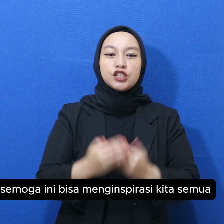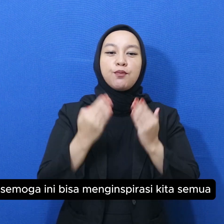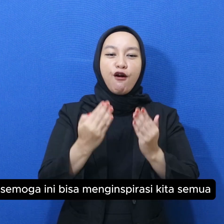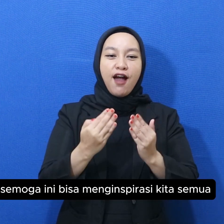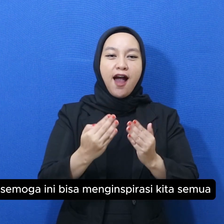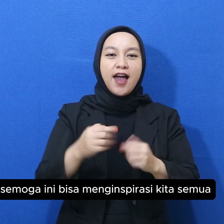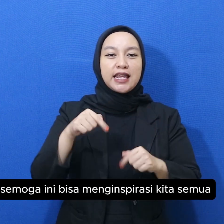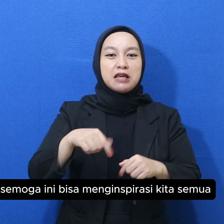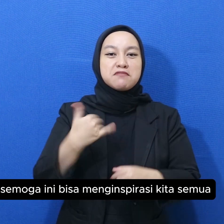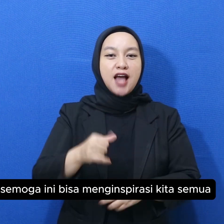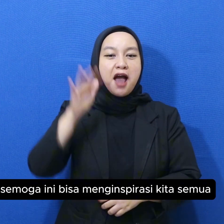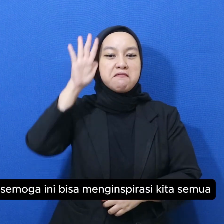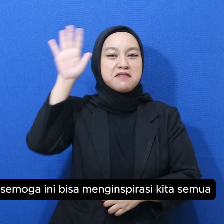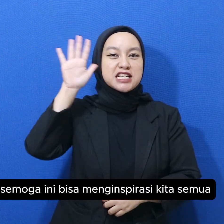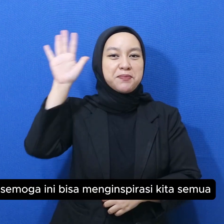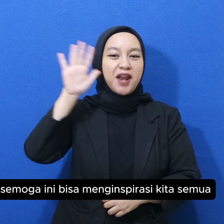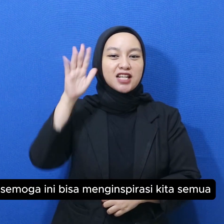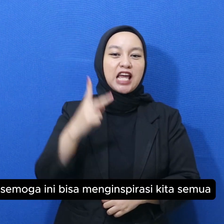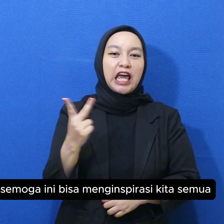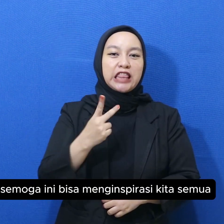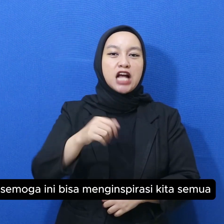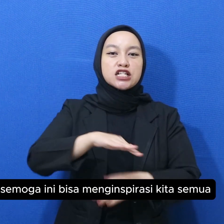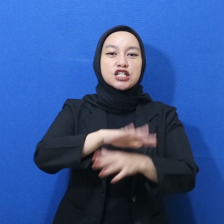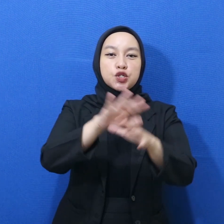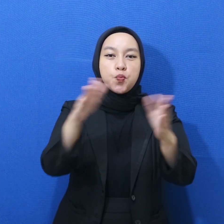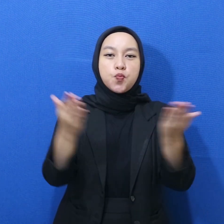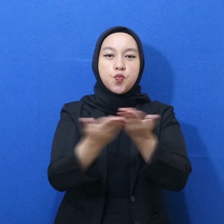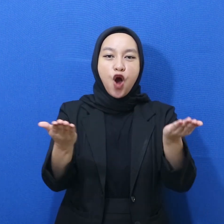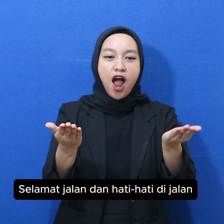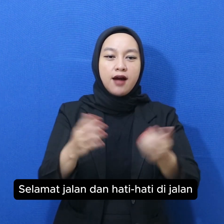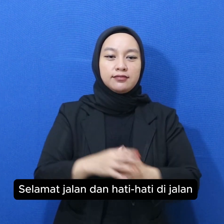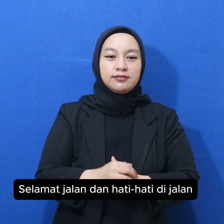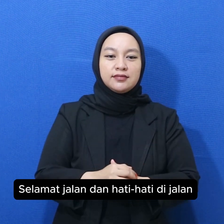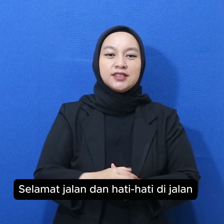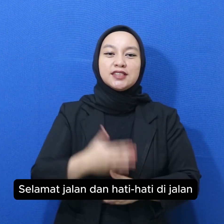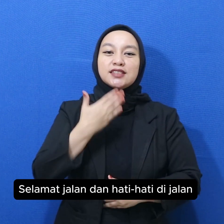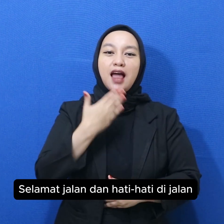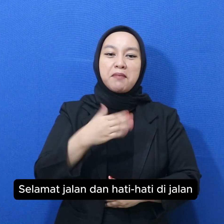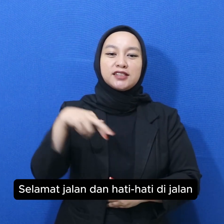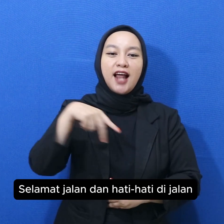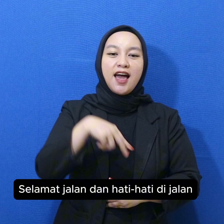menginspirasi kita semua. Selamat jalan dan hati-hati di jalan.